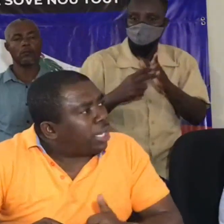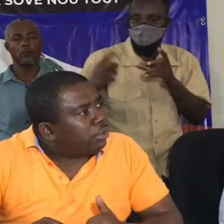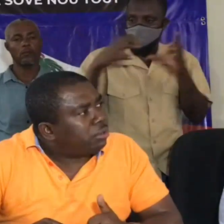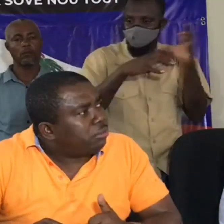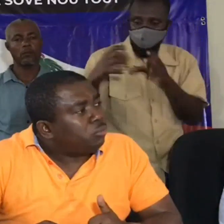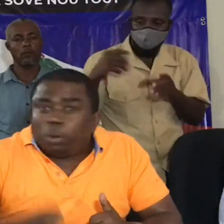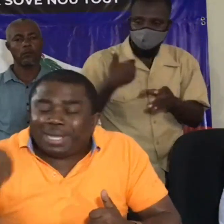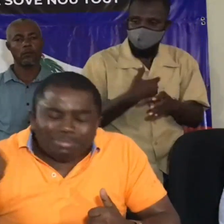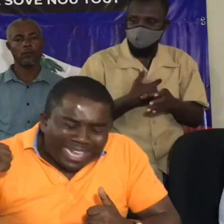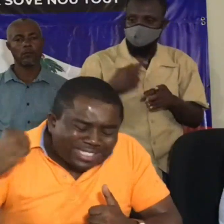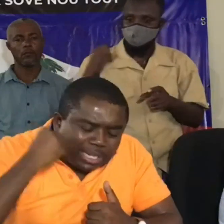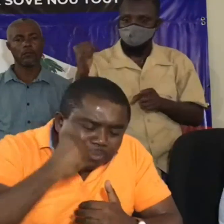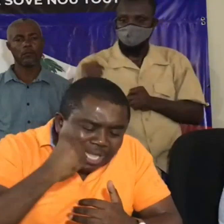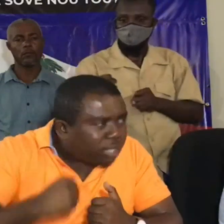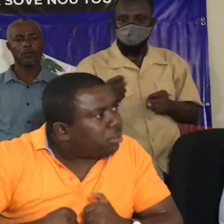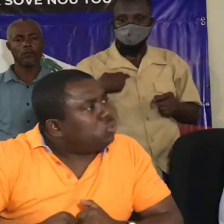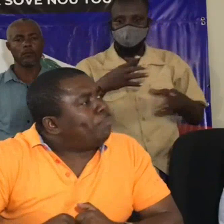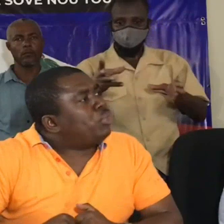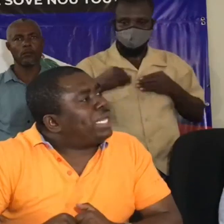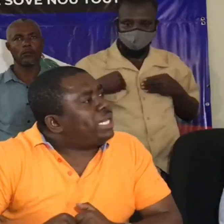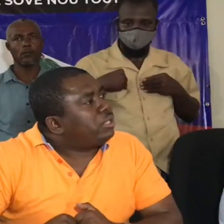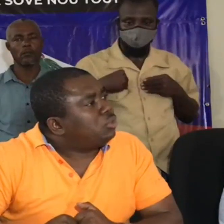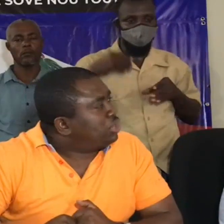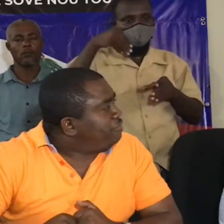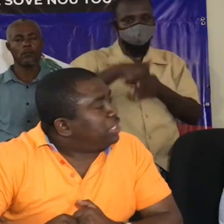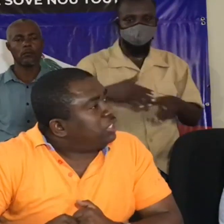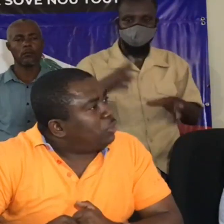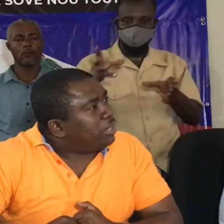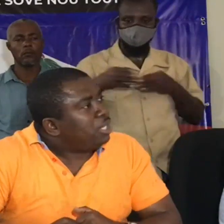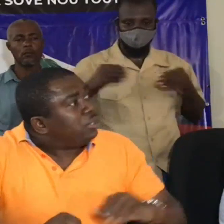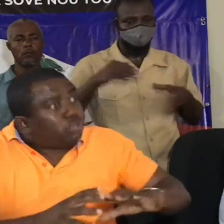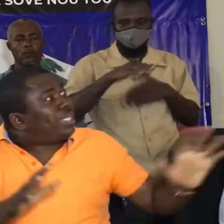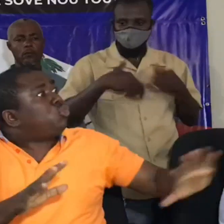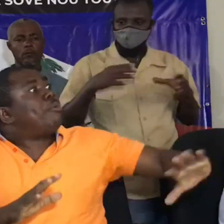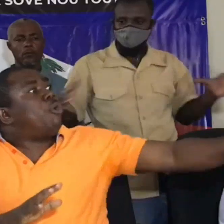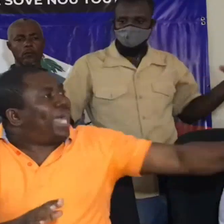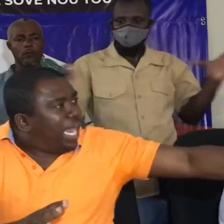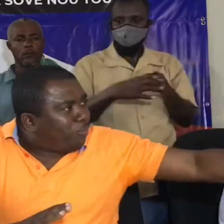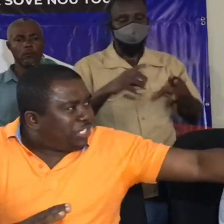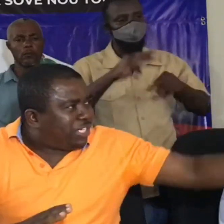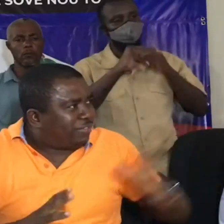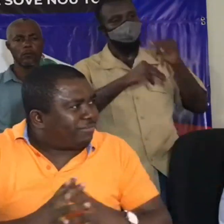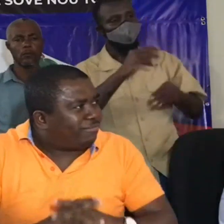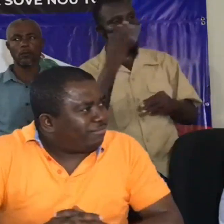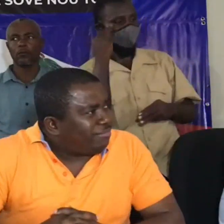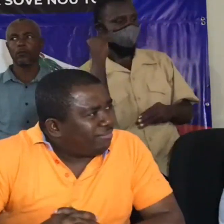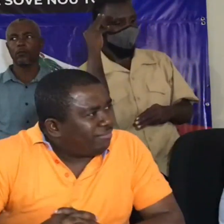dos. Nous pas accepter de poignarder Joseph Fessenjean. C'est une question de morale